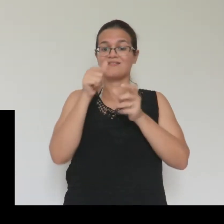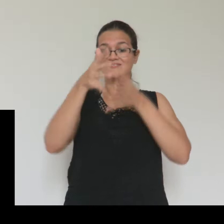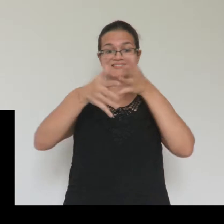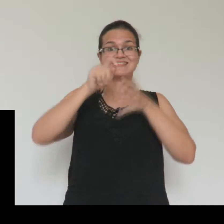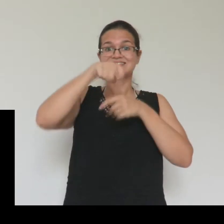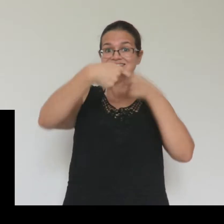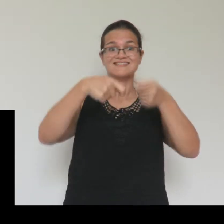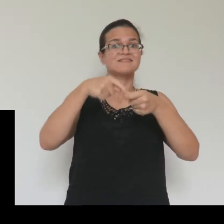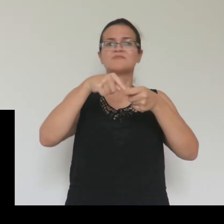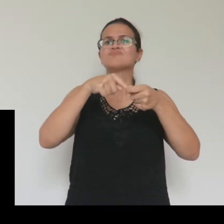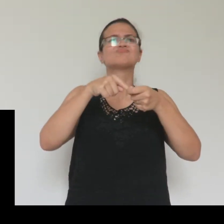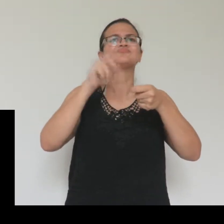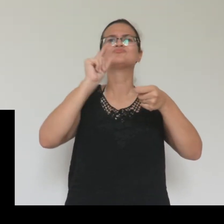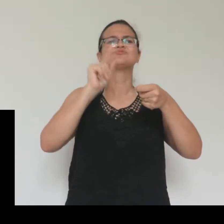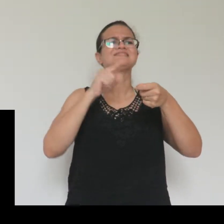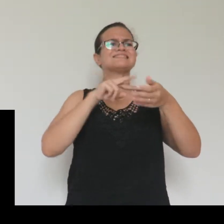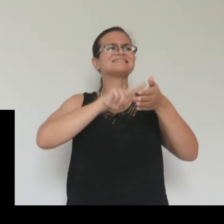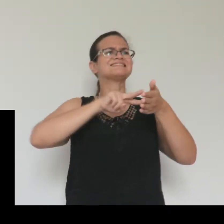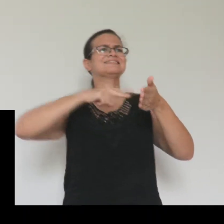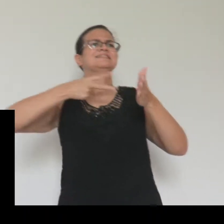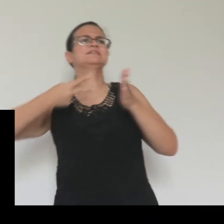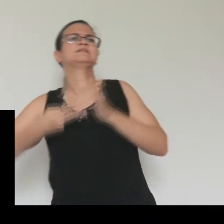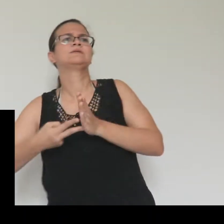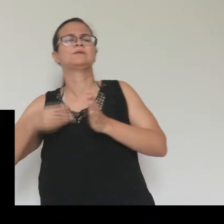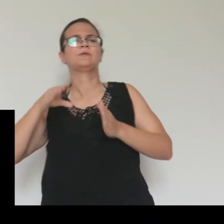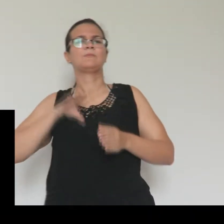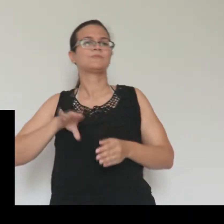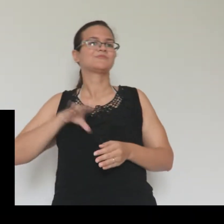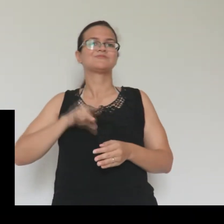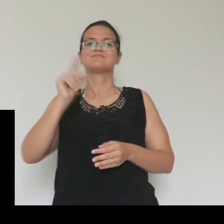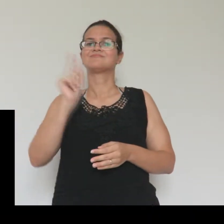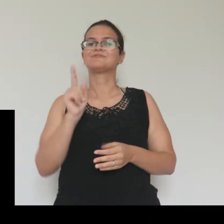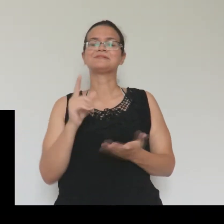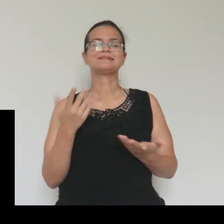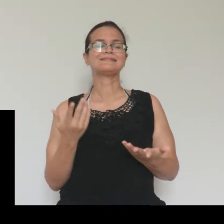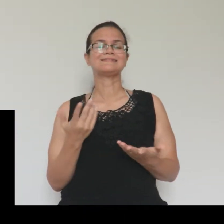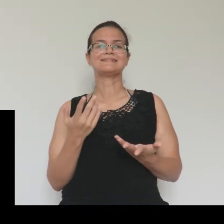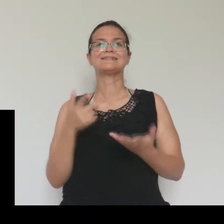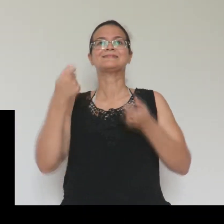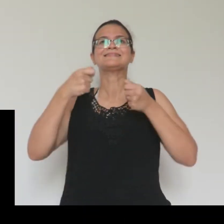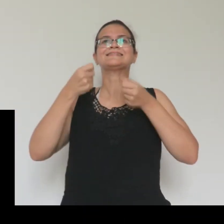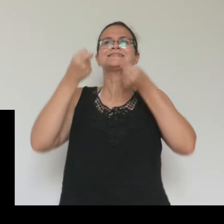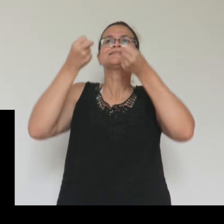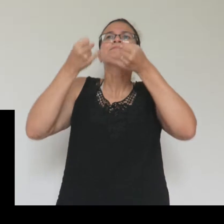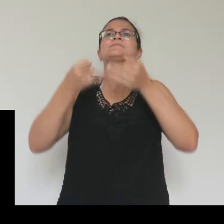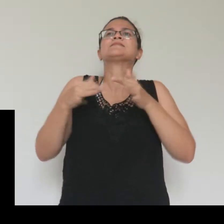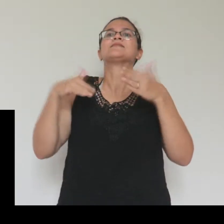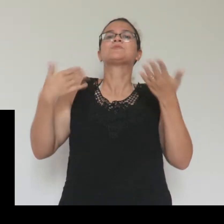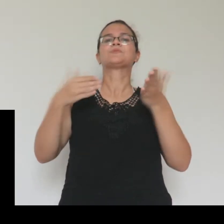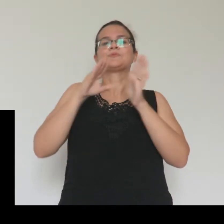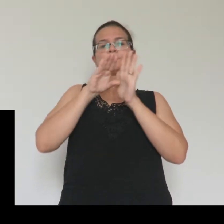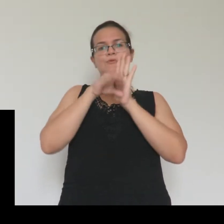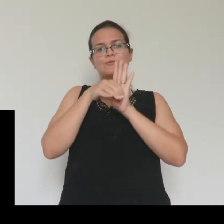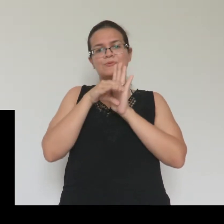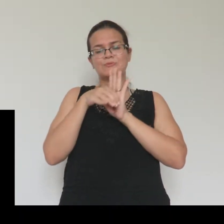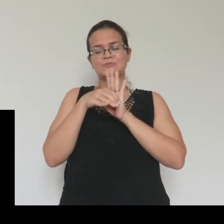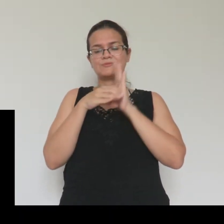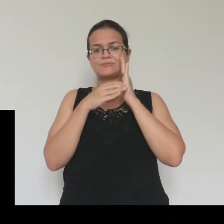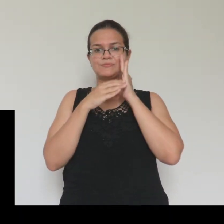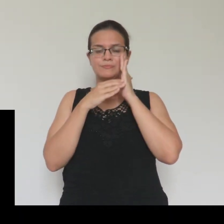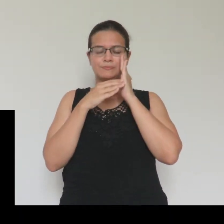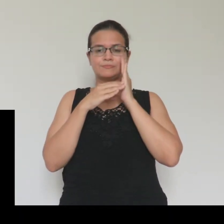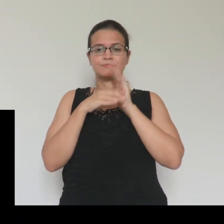gente não tem como você expressar em uma única palavra. Às vezes você tem que explicar o conceito. E